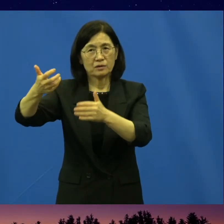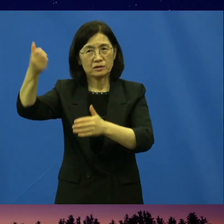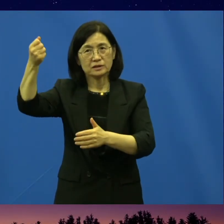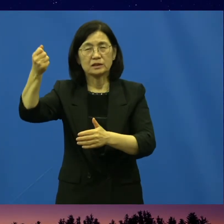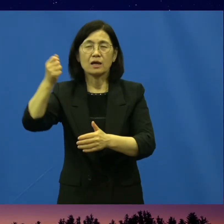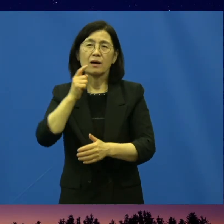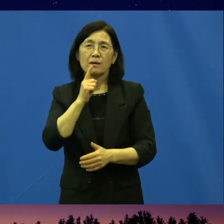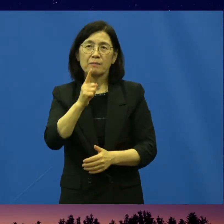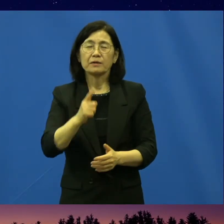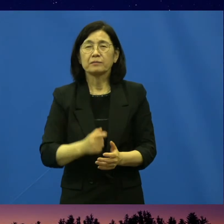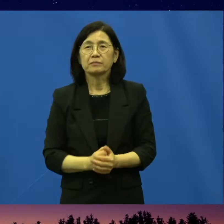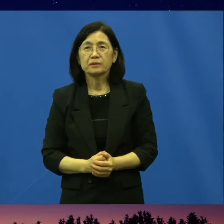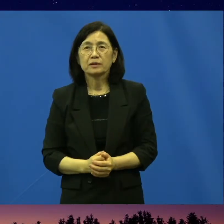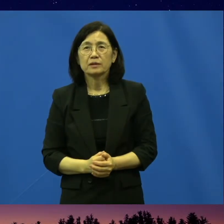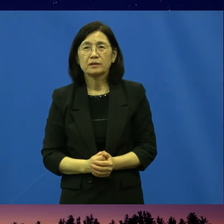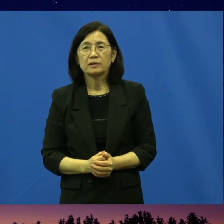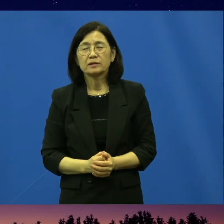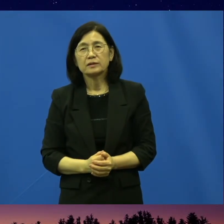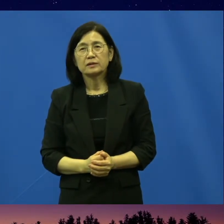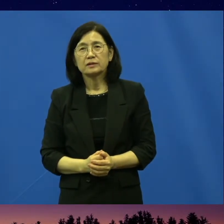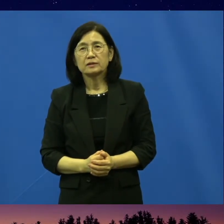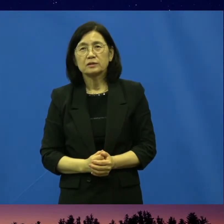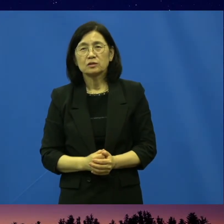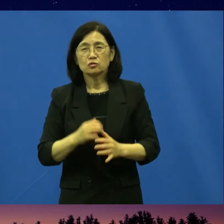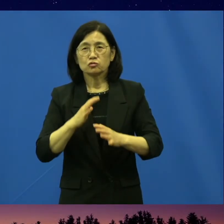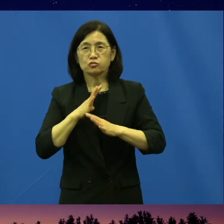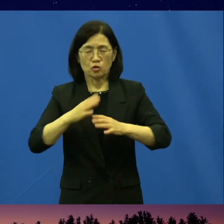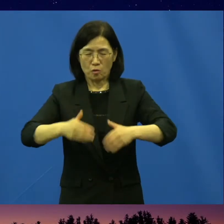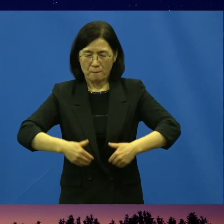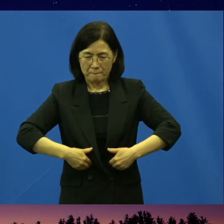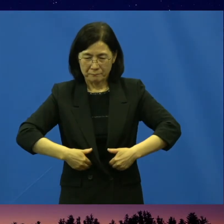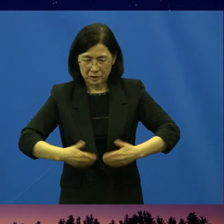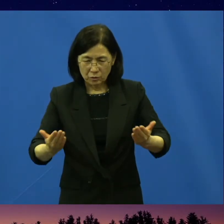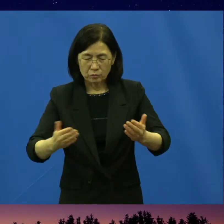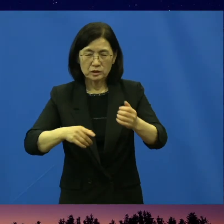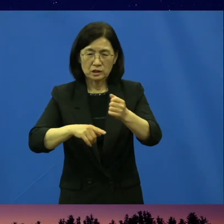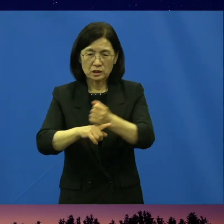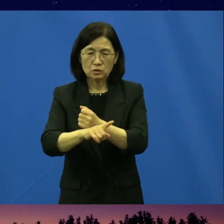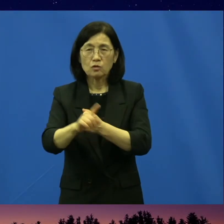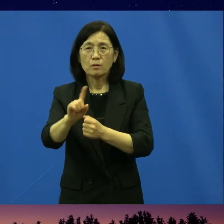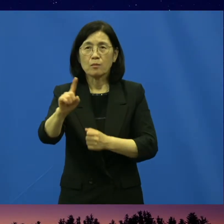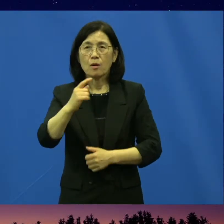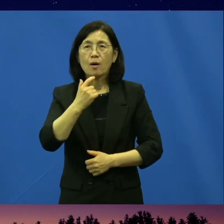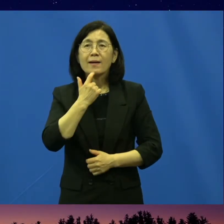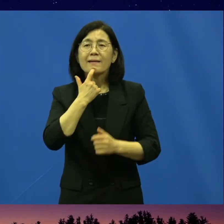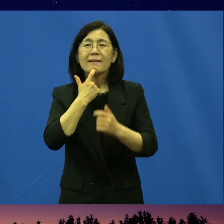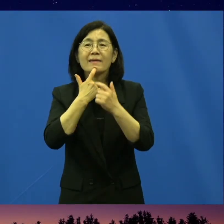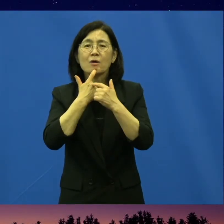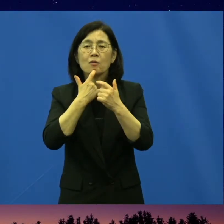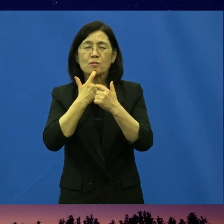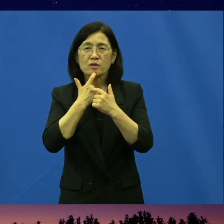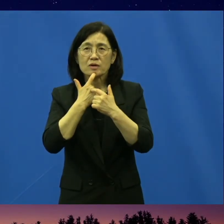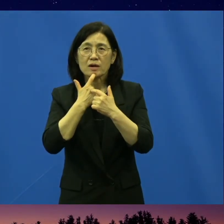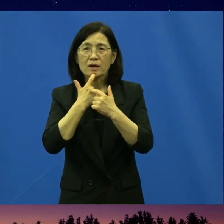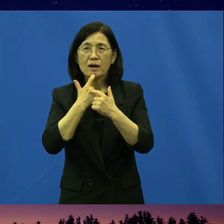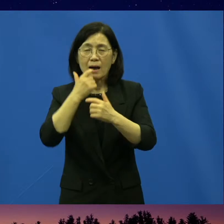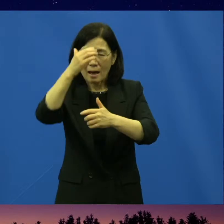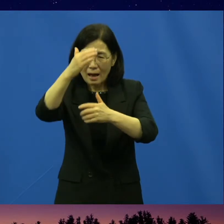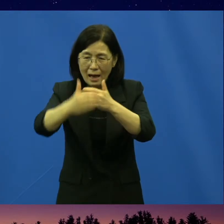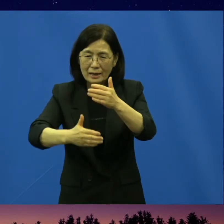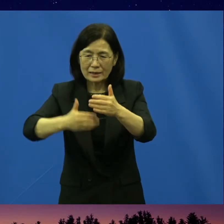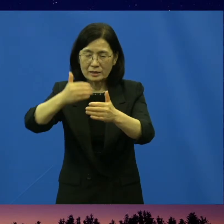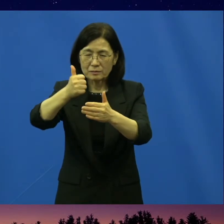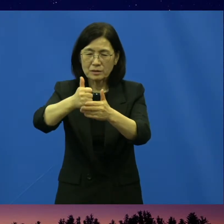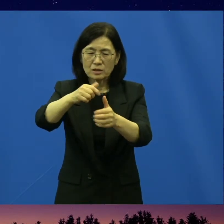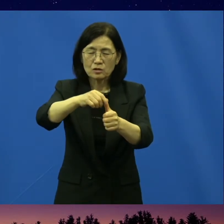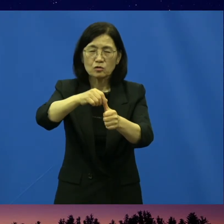자, 여기 두려워해야 할 필요가 없는 이유가 뭐냐? 내가 너를 구속하였다. 여러분, 이